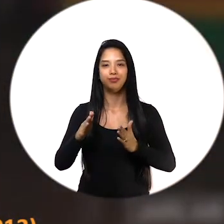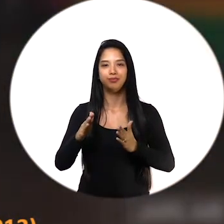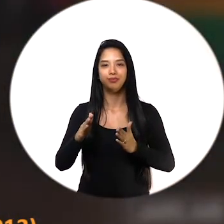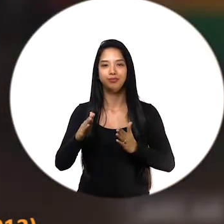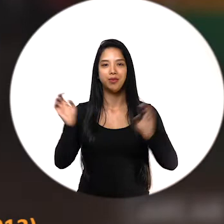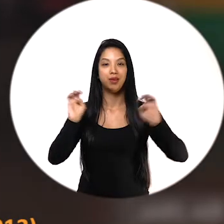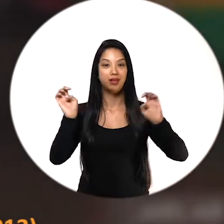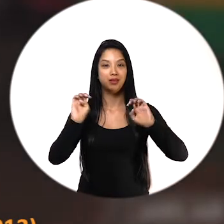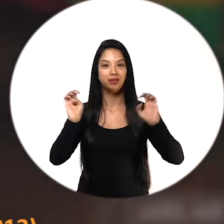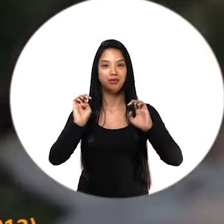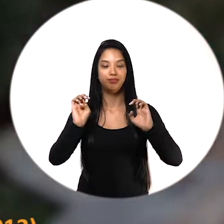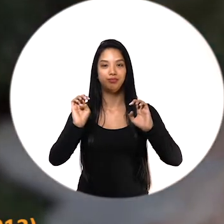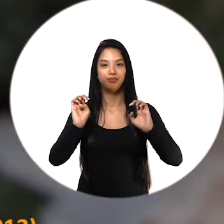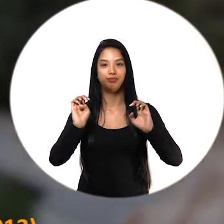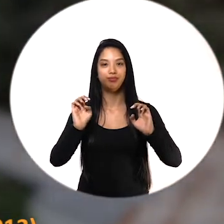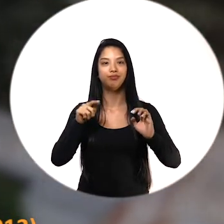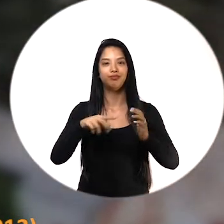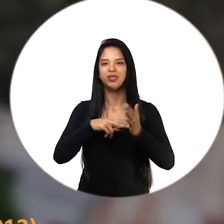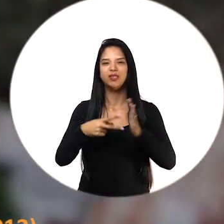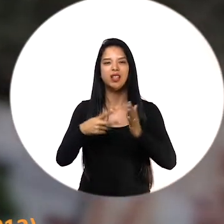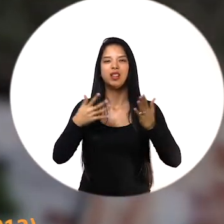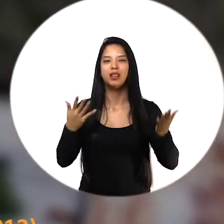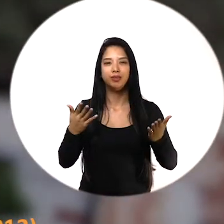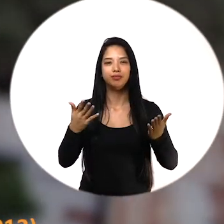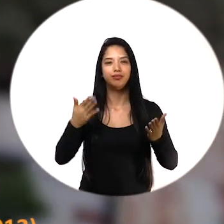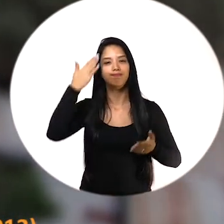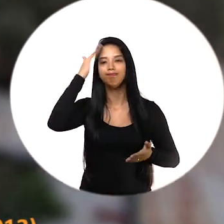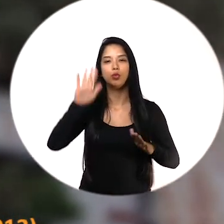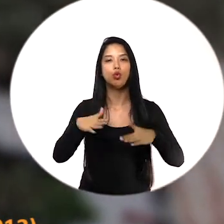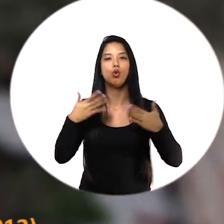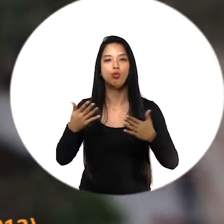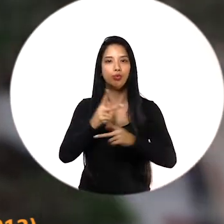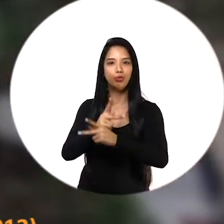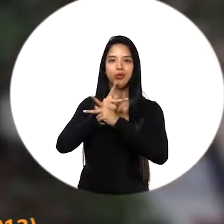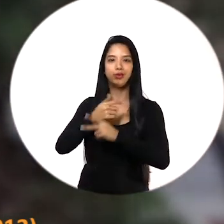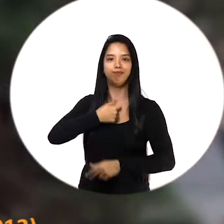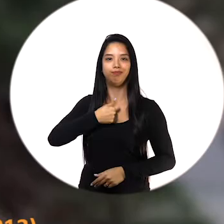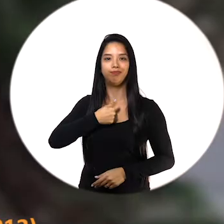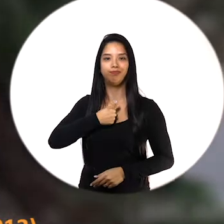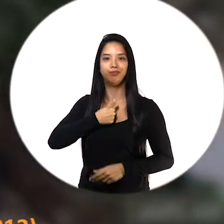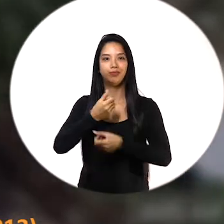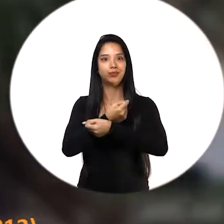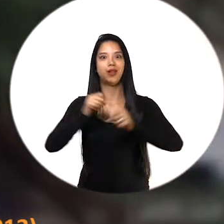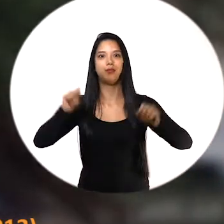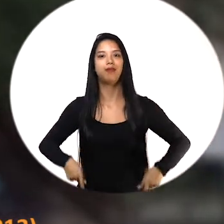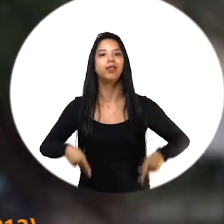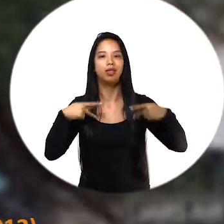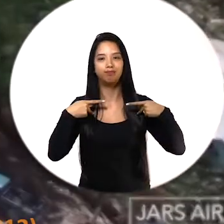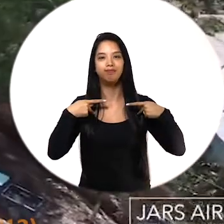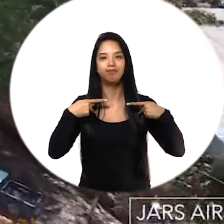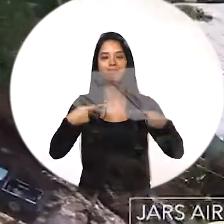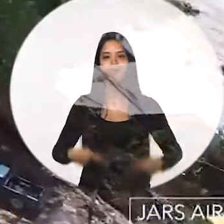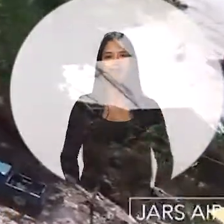un plan de preparación personal ante una emergencia o desastre, lo que significa que no saben cómo autoprotegerse o poner su vida